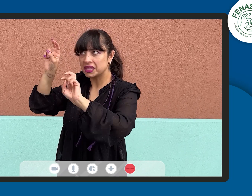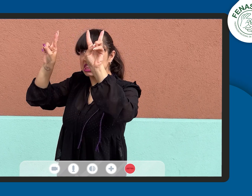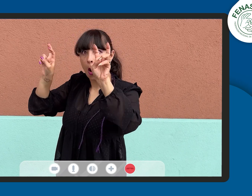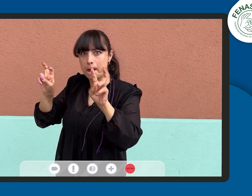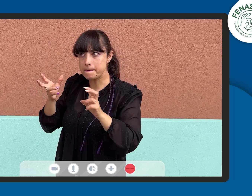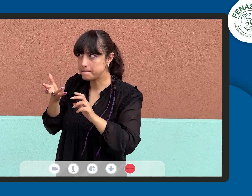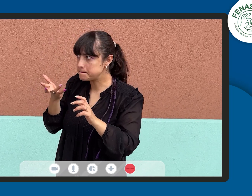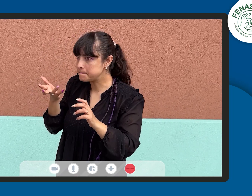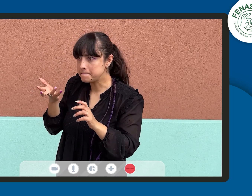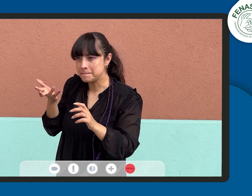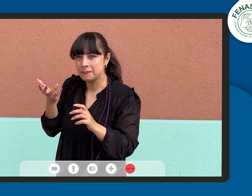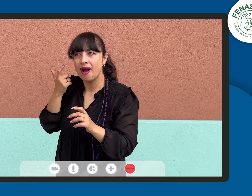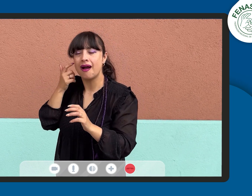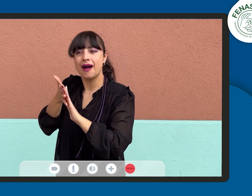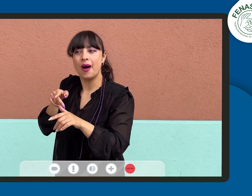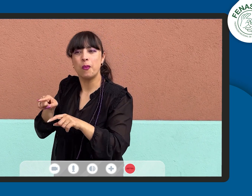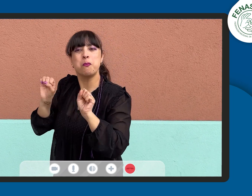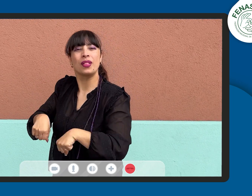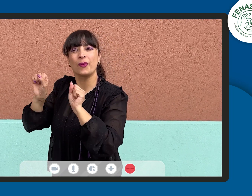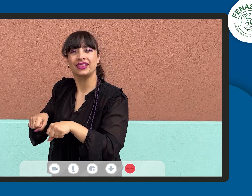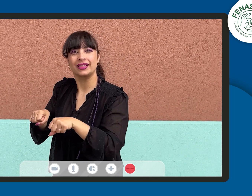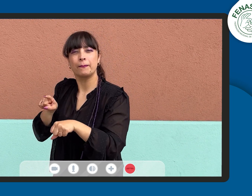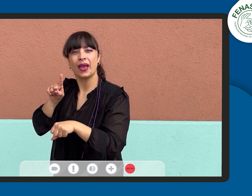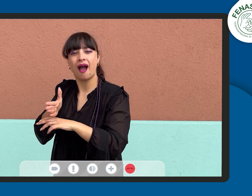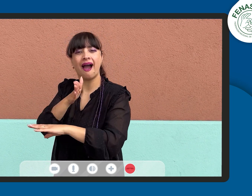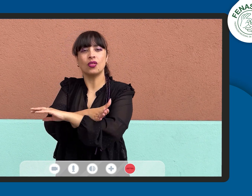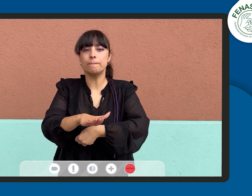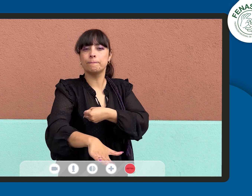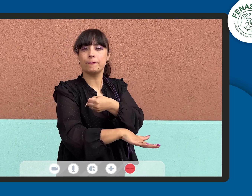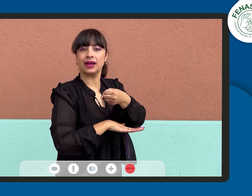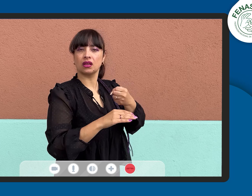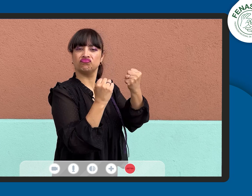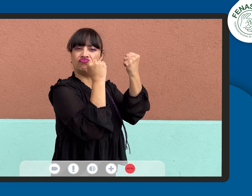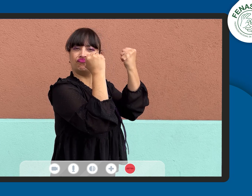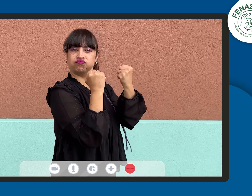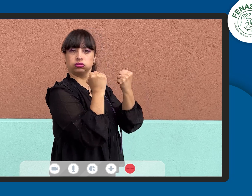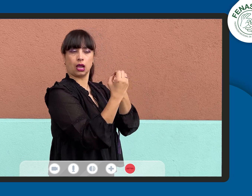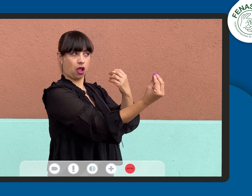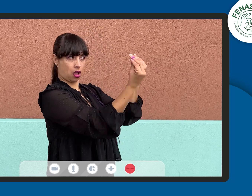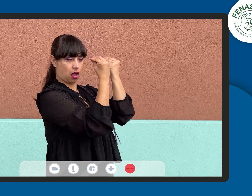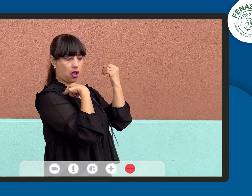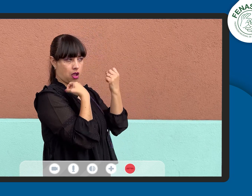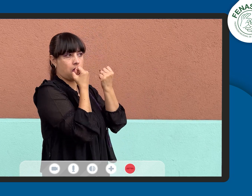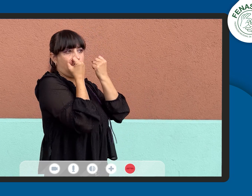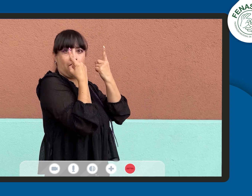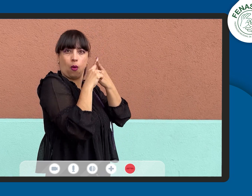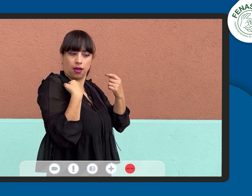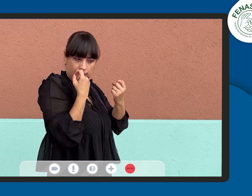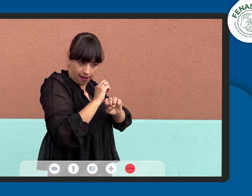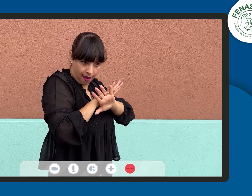por la lengua, pero desconocen los parámetros, conceptos y teorías. Primero se debe tener bases sólidas, entender